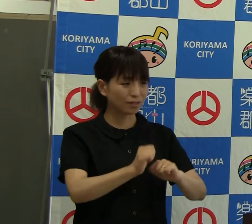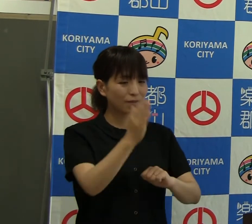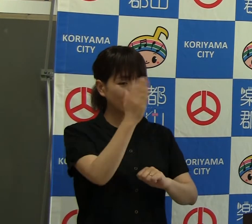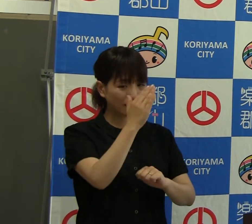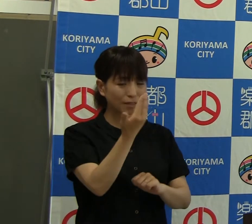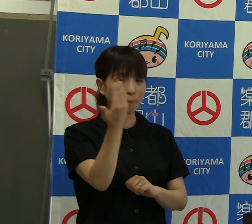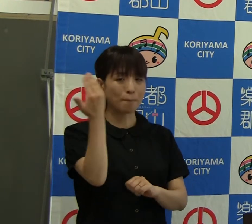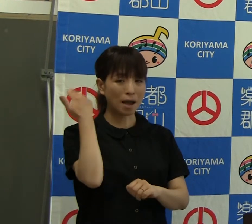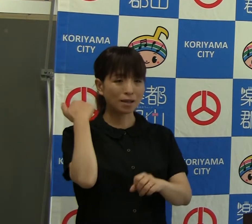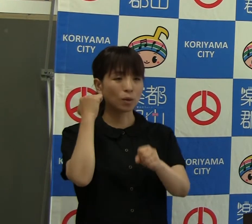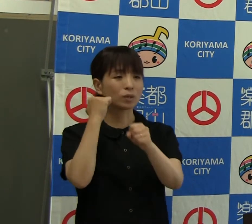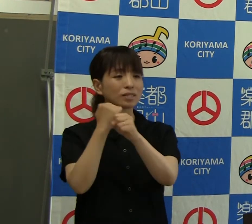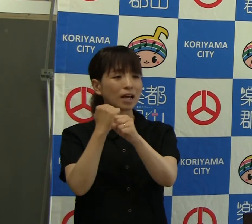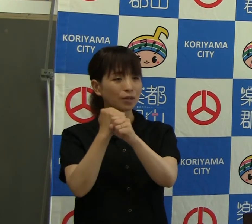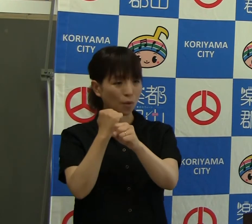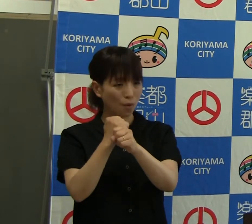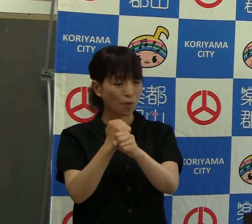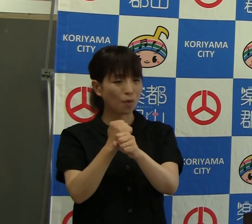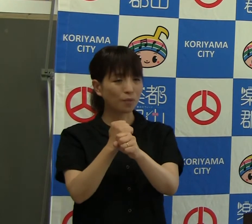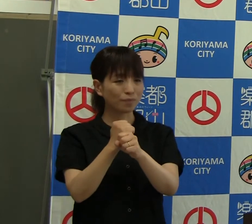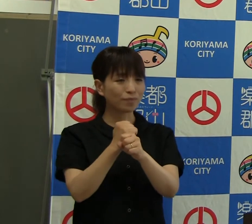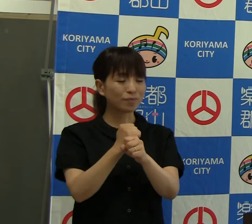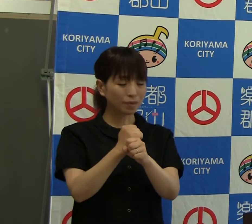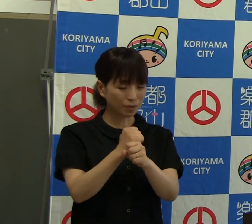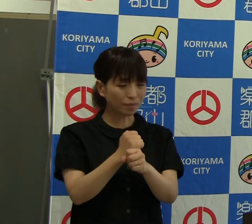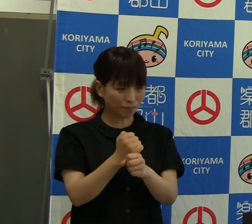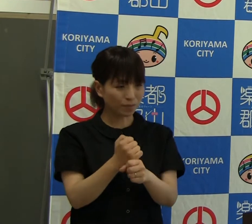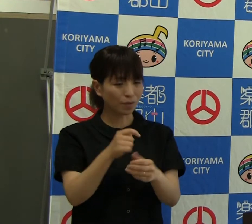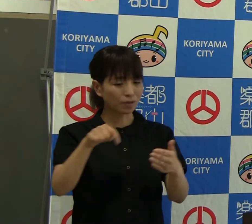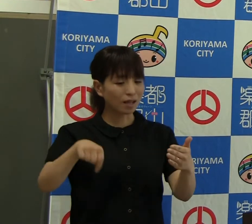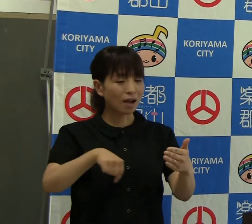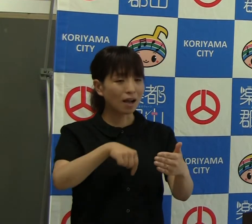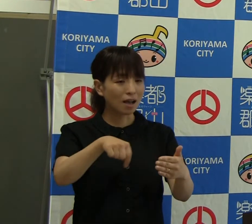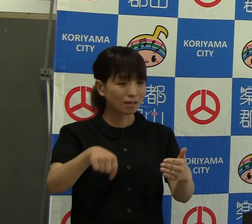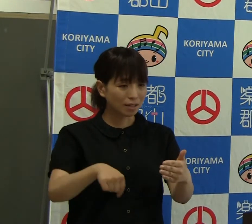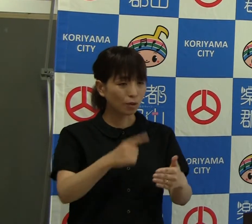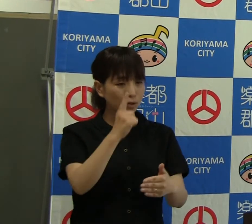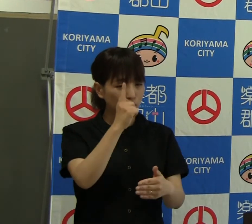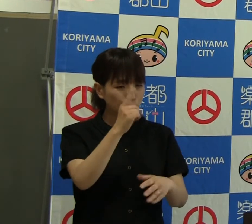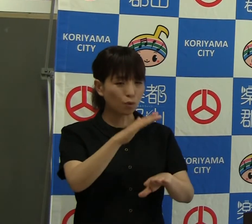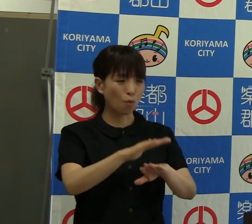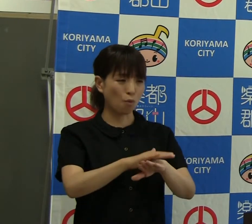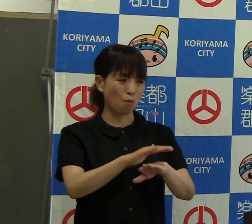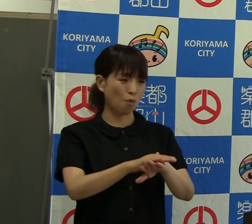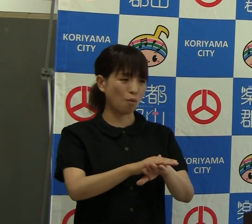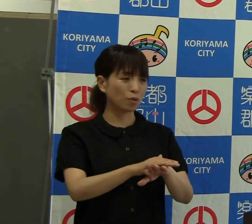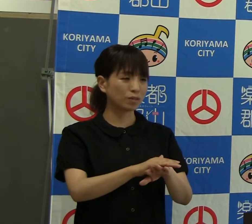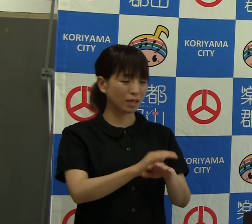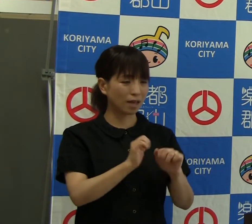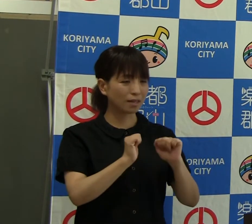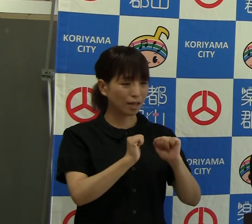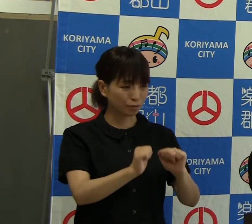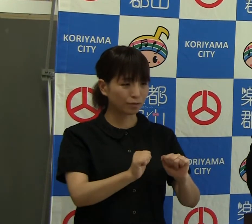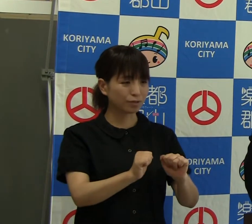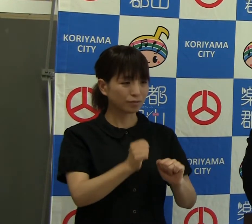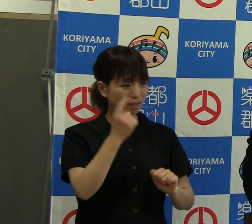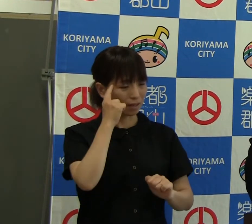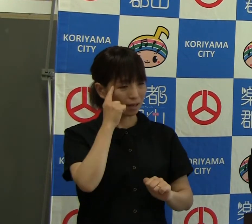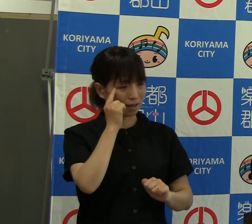産業行政の中の、まあ、一つの手法というふうに位置づけていただければと思います。